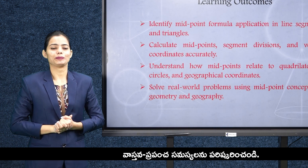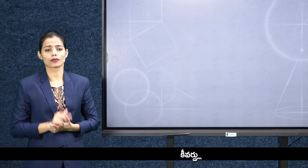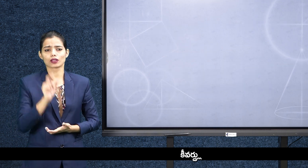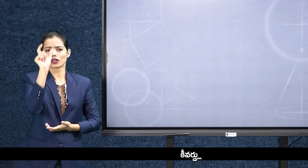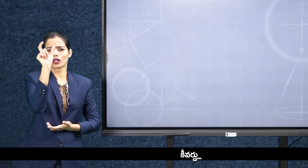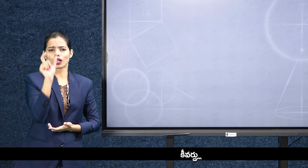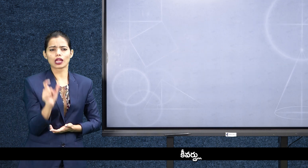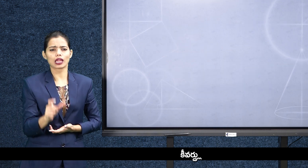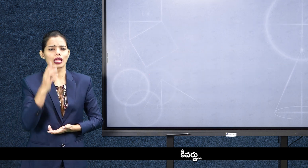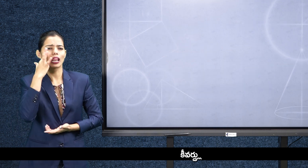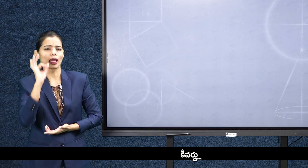కీవర్డ్లు.